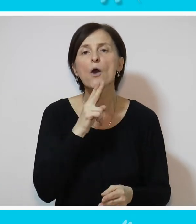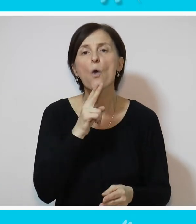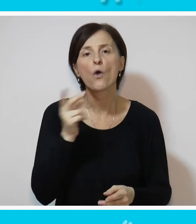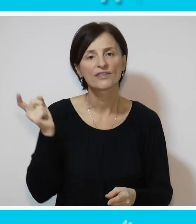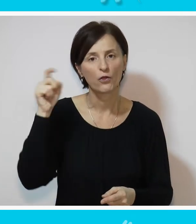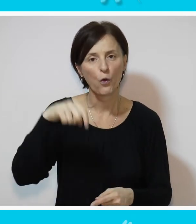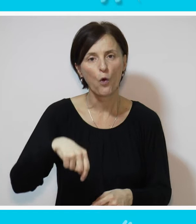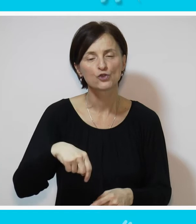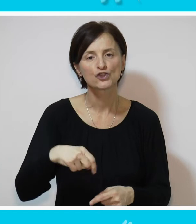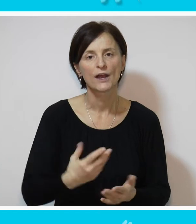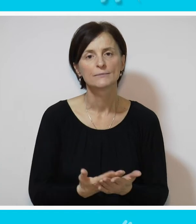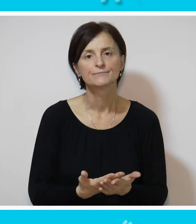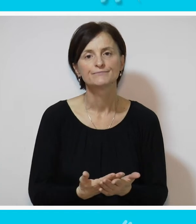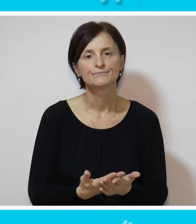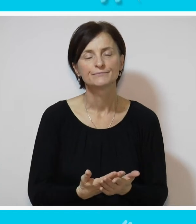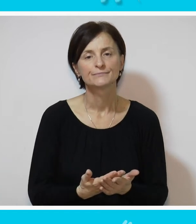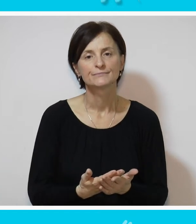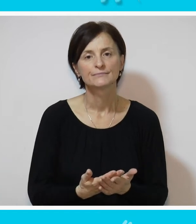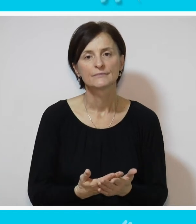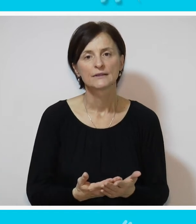Nema ko da ti dođe,